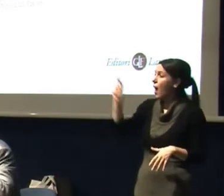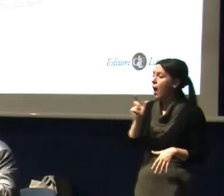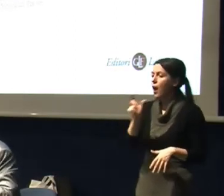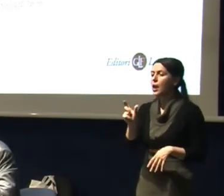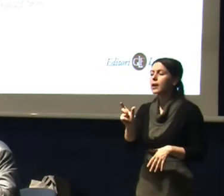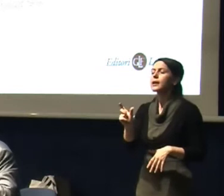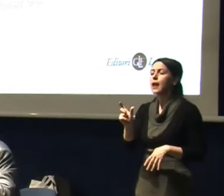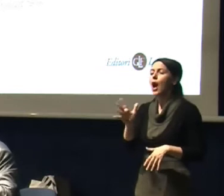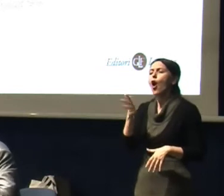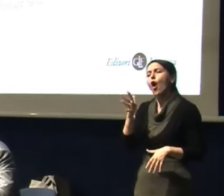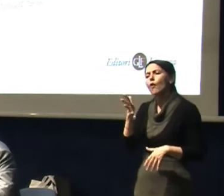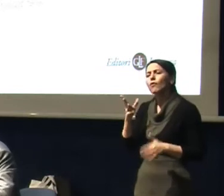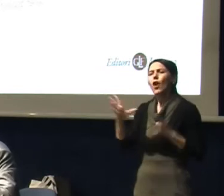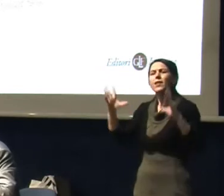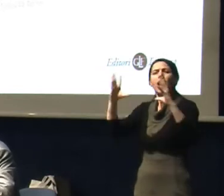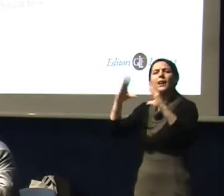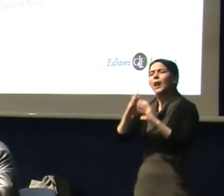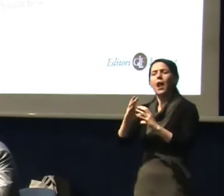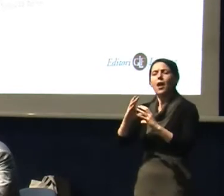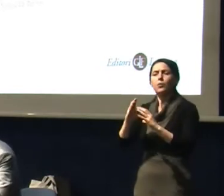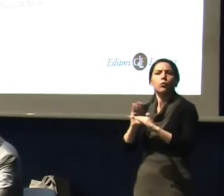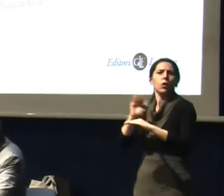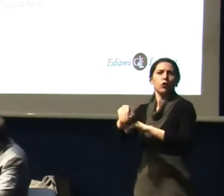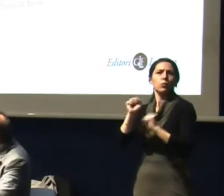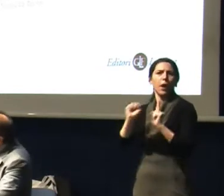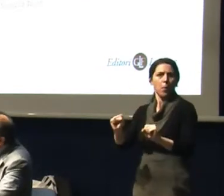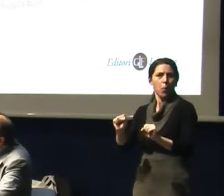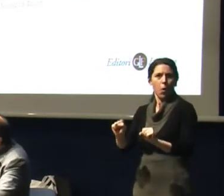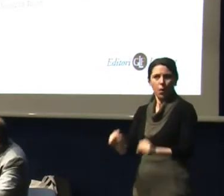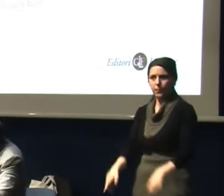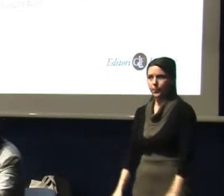questo crepuscolo forse possa essere superato